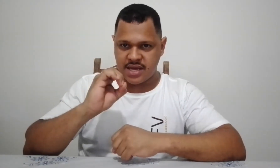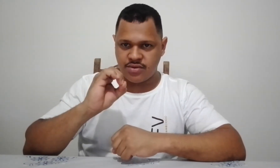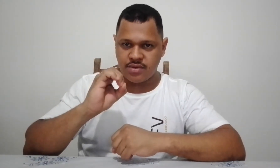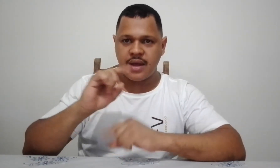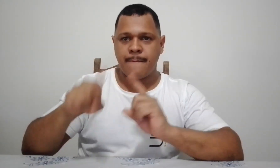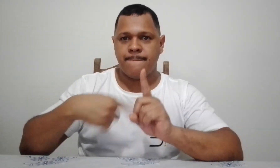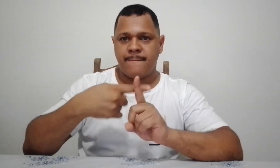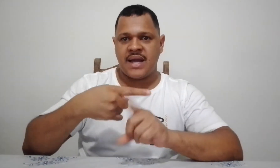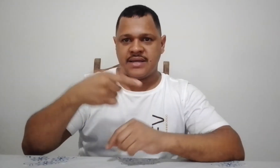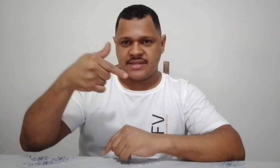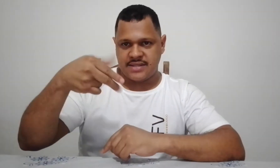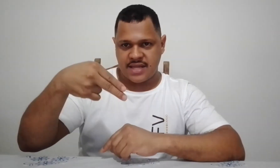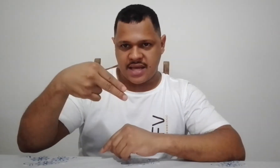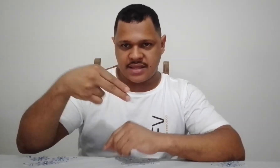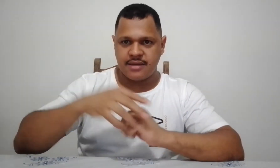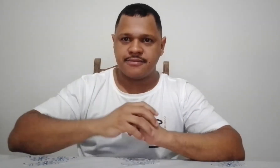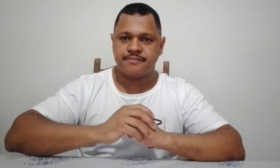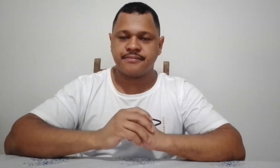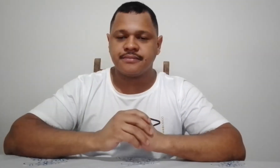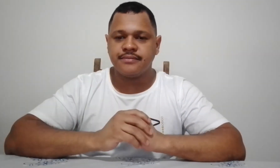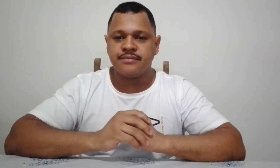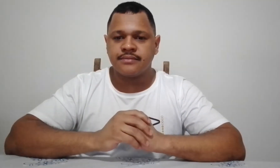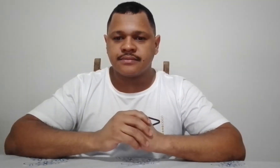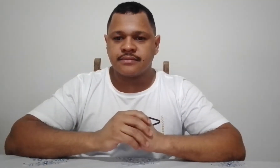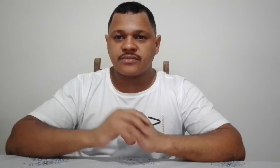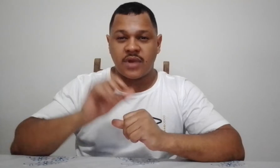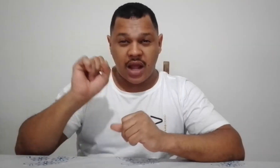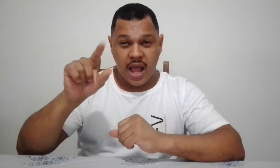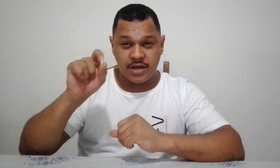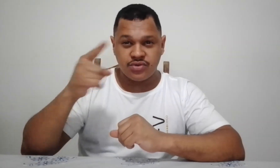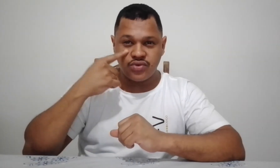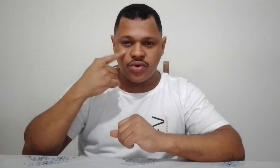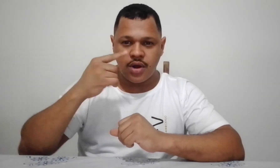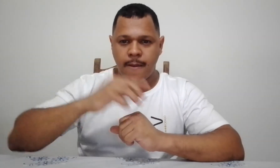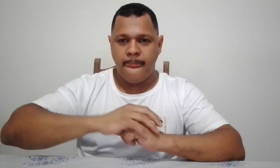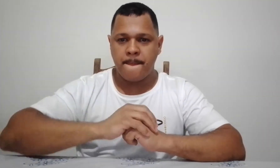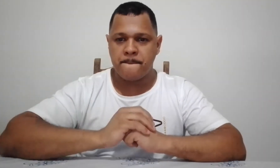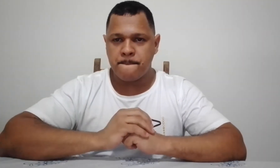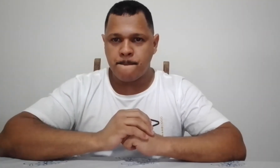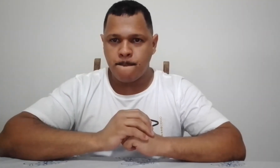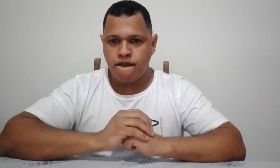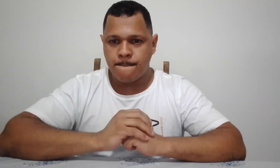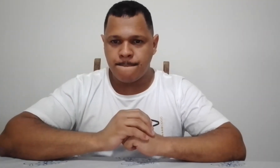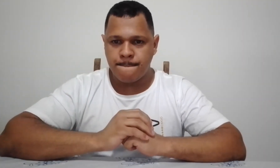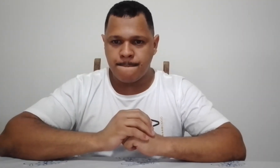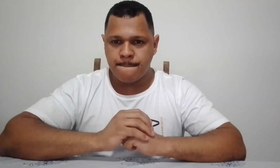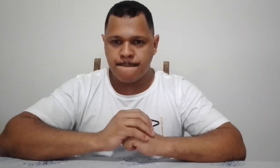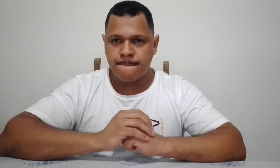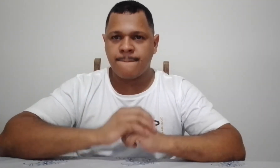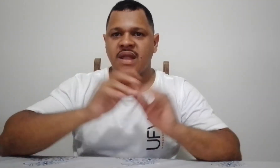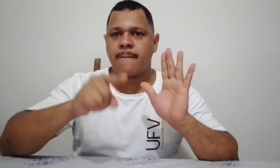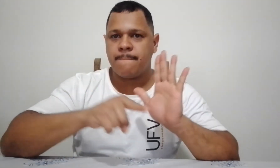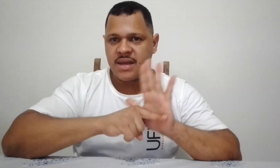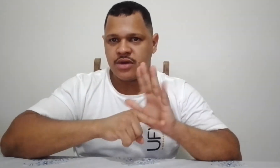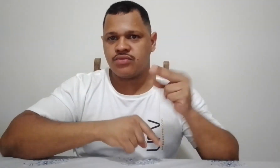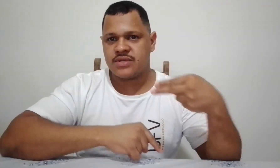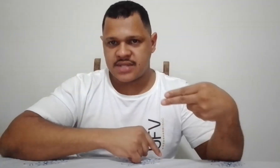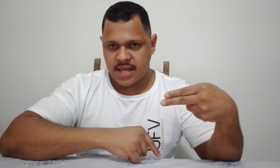θ. Imagina que o sinal, vou colocar em azul aqui, fosse menos θ. Então, nós teríamos